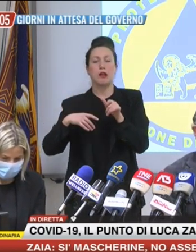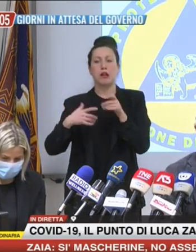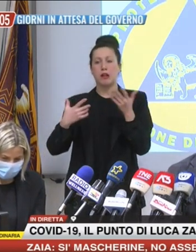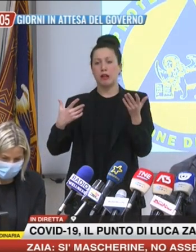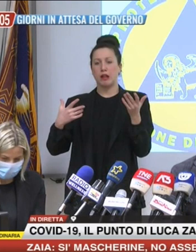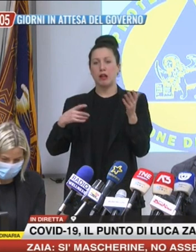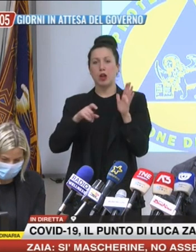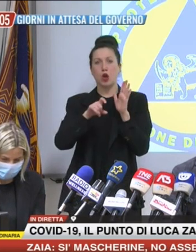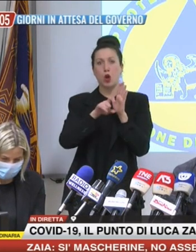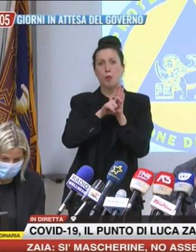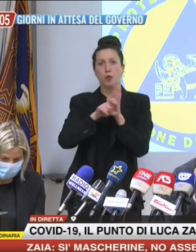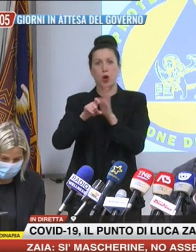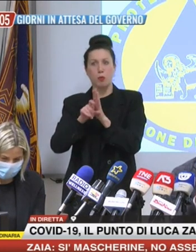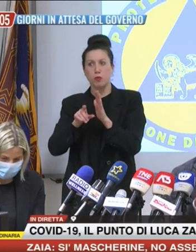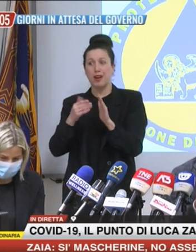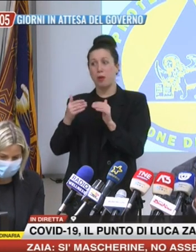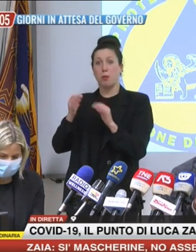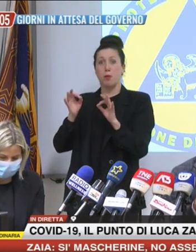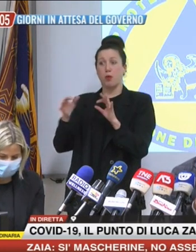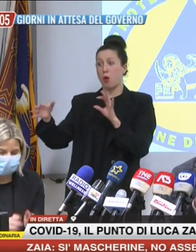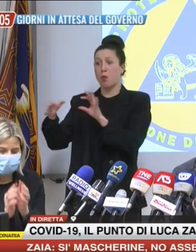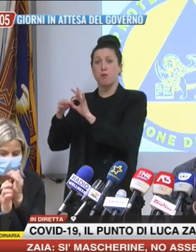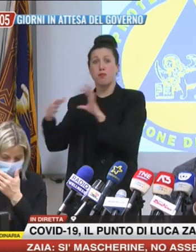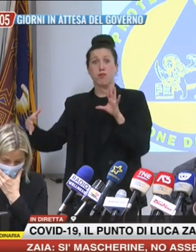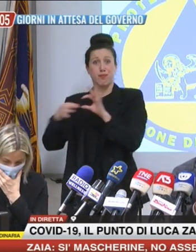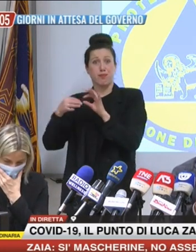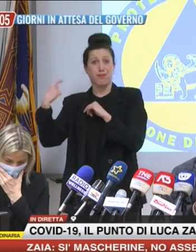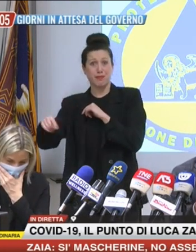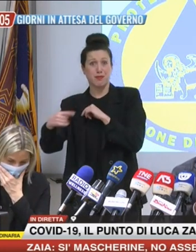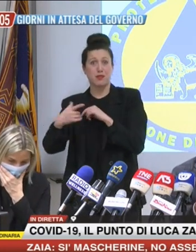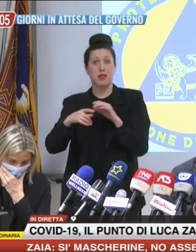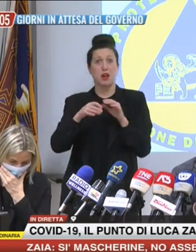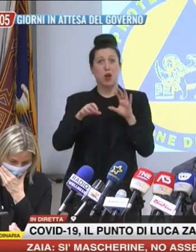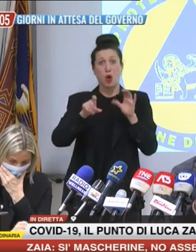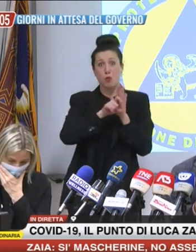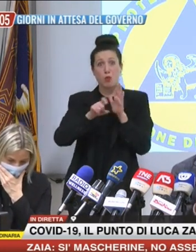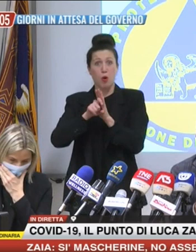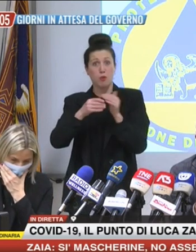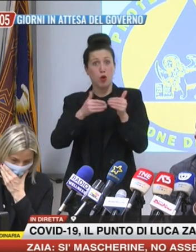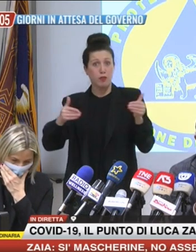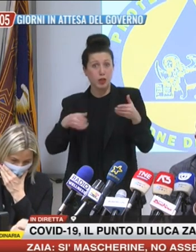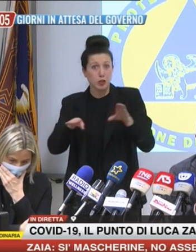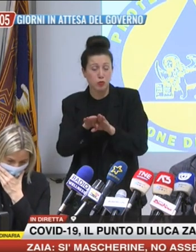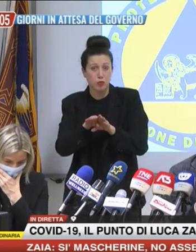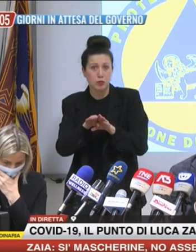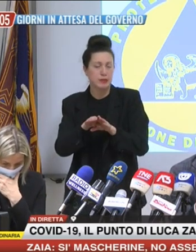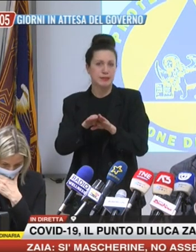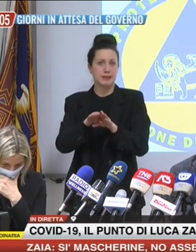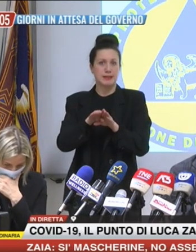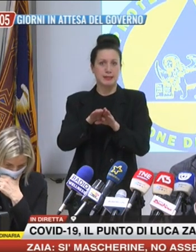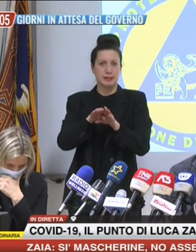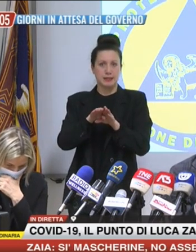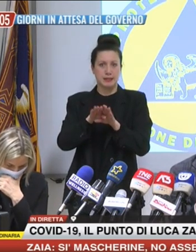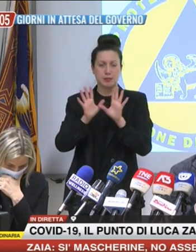chiusi. Per dire cosa? Per dire che dobbiamo comunque intervenire nell'ambito del potere che ci è concesso e non